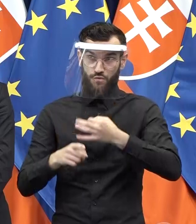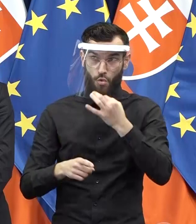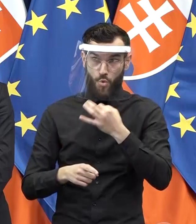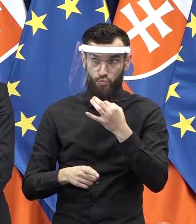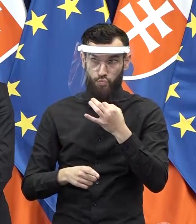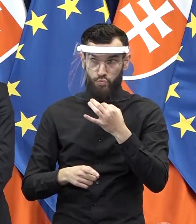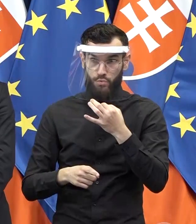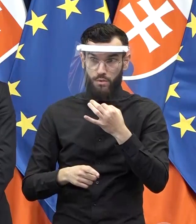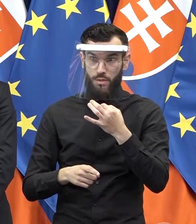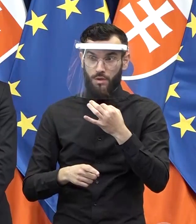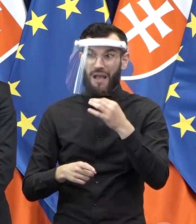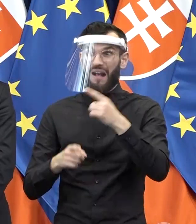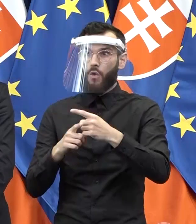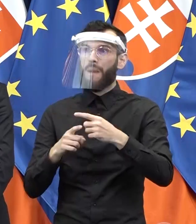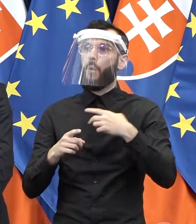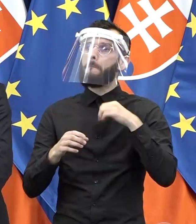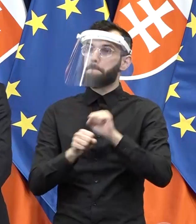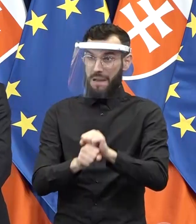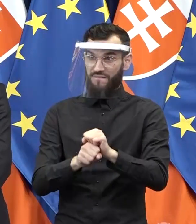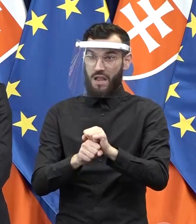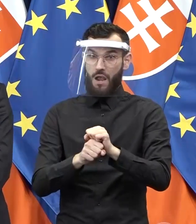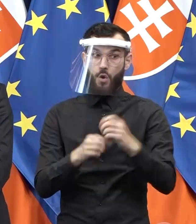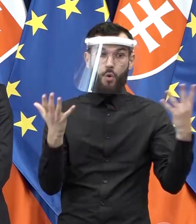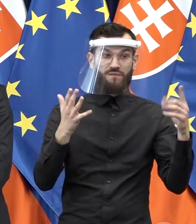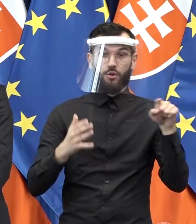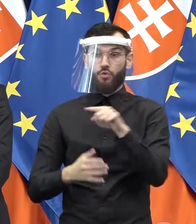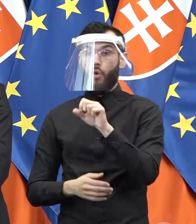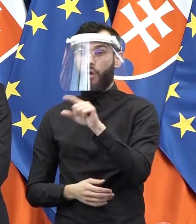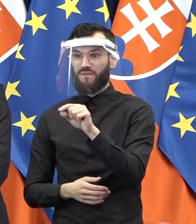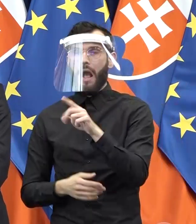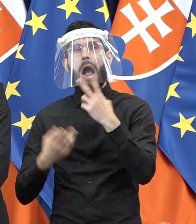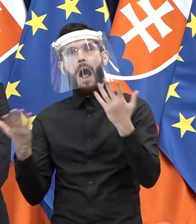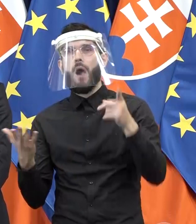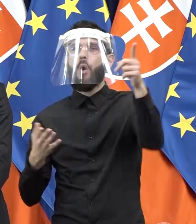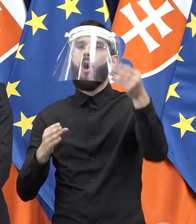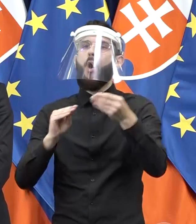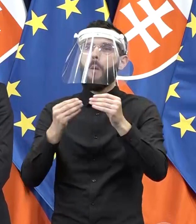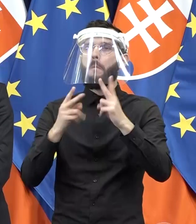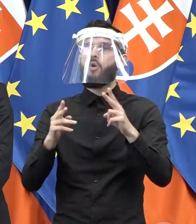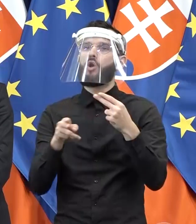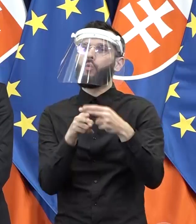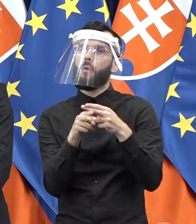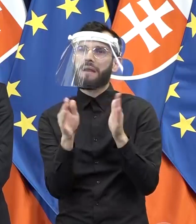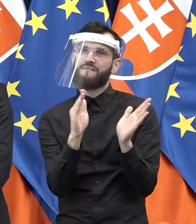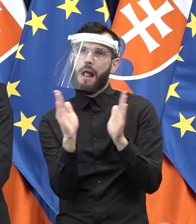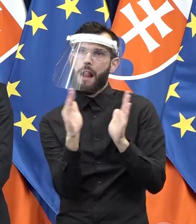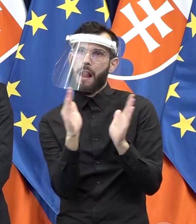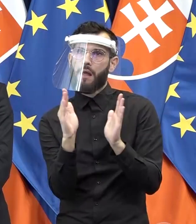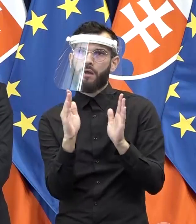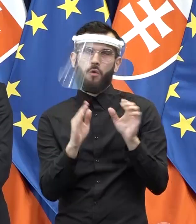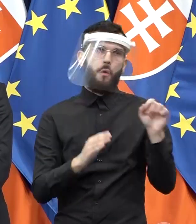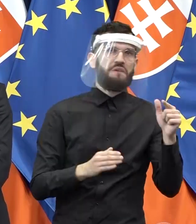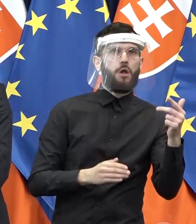aj v sobotu. A či sú to fixné tie hodiny od 9. do 12. alebo či si môžu reťazstve a obchody upraviť tie hodiny napríklad od 12. do 3.